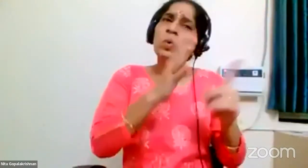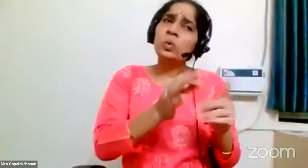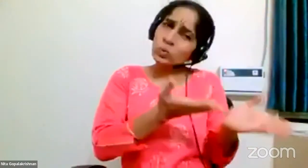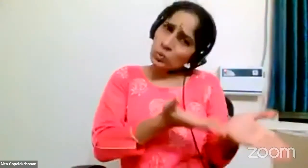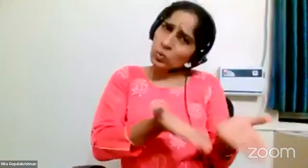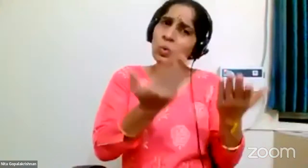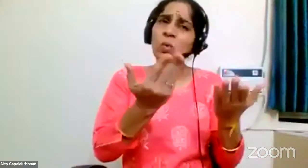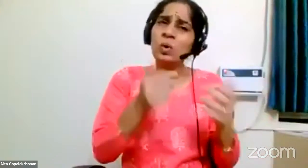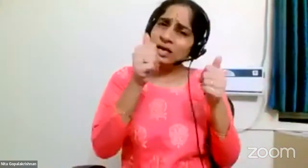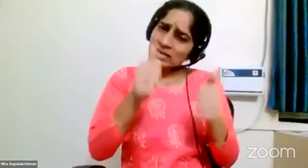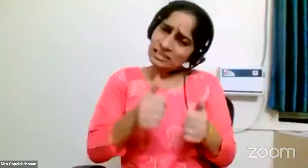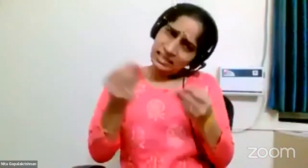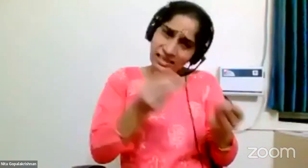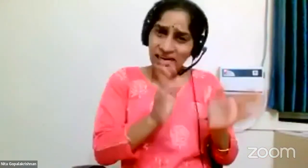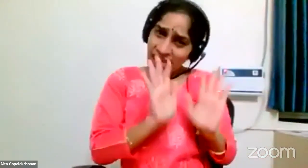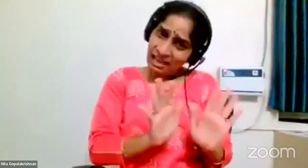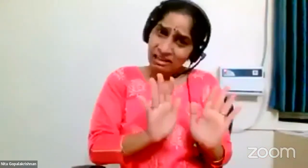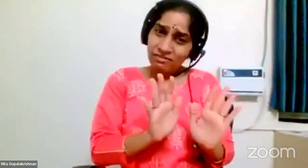हूँ।